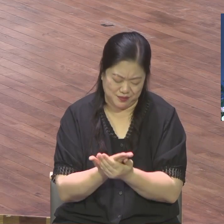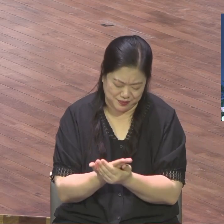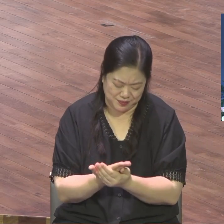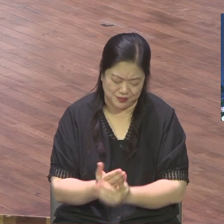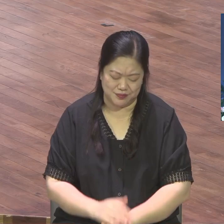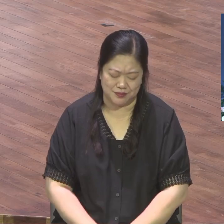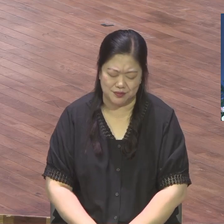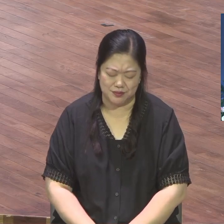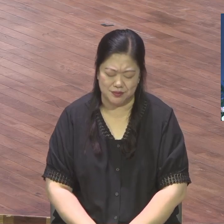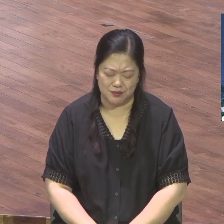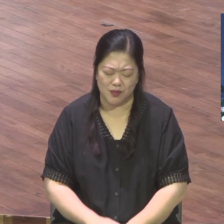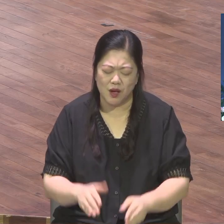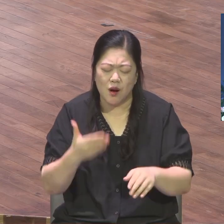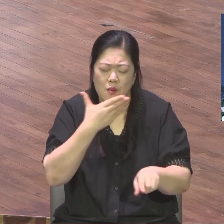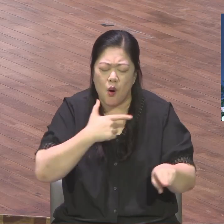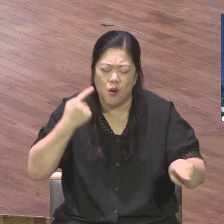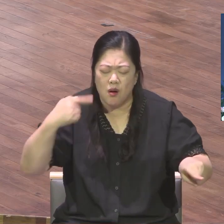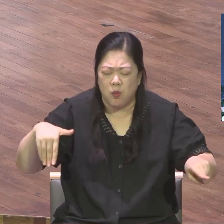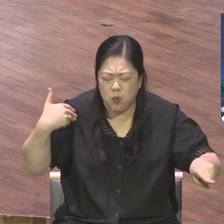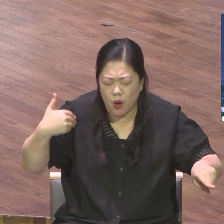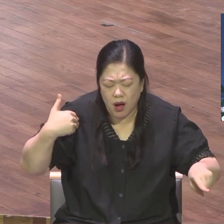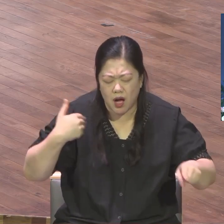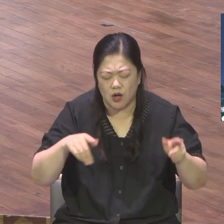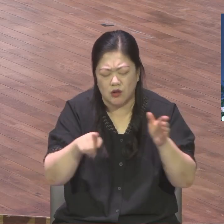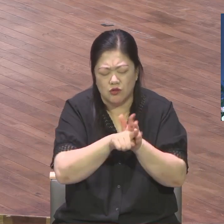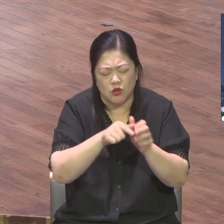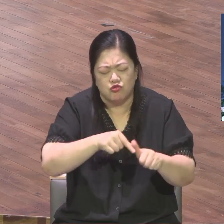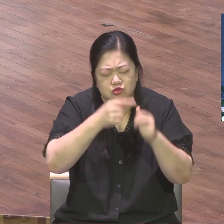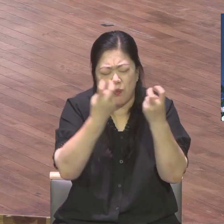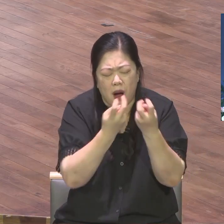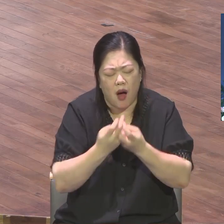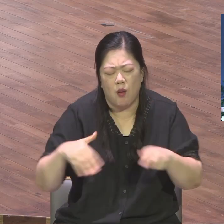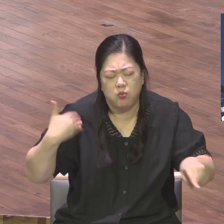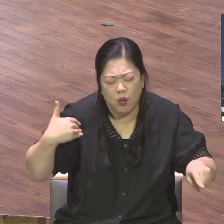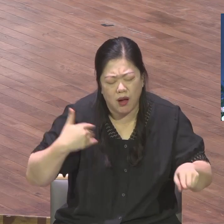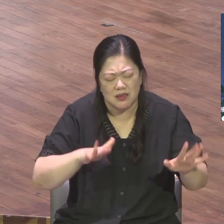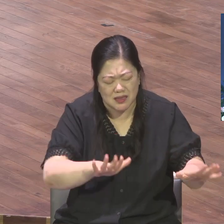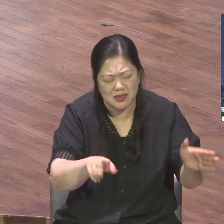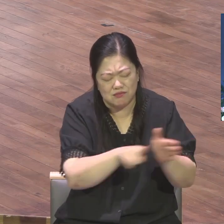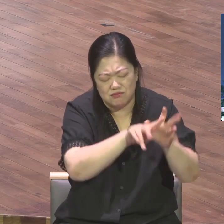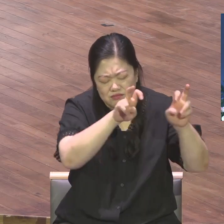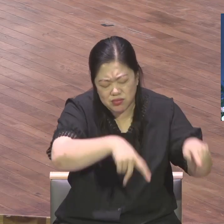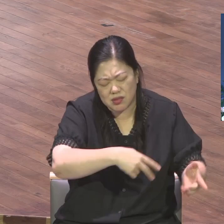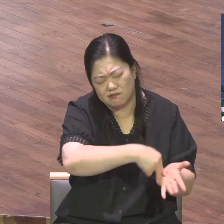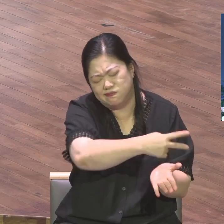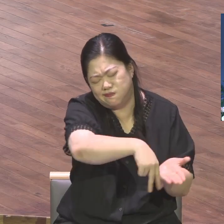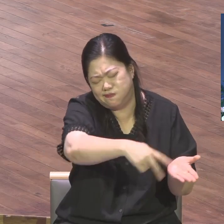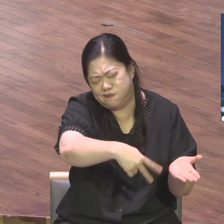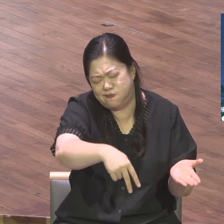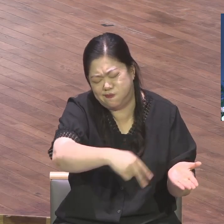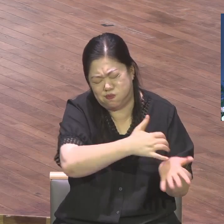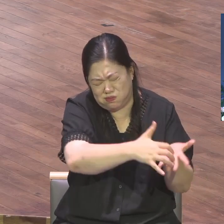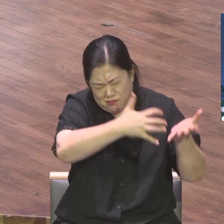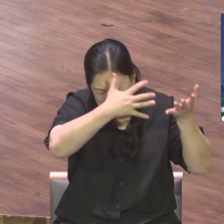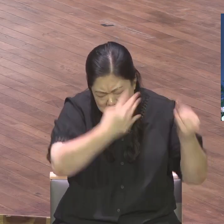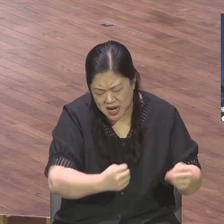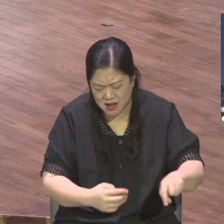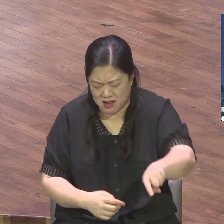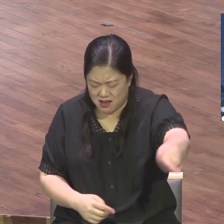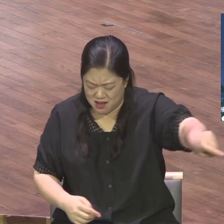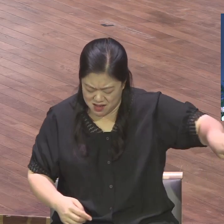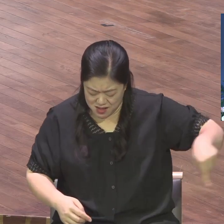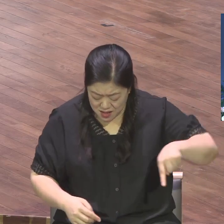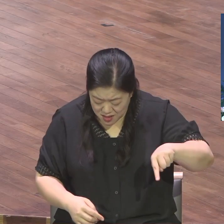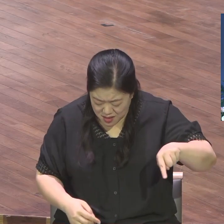이 사실을 알지 못하고 이 진리를 알지 못하고 이 구원의 길을 알지 못하고 지금도 종교생활하고 지금도 방황하고 있는 수많은 영혼들을